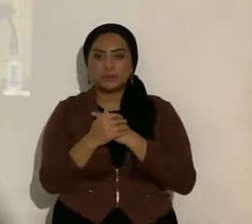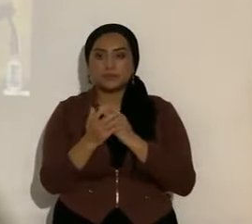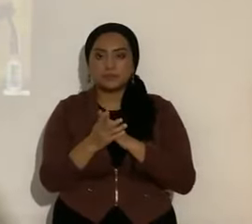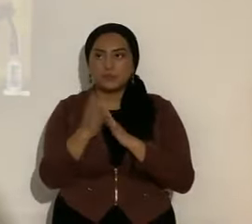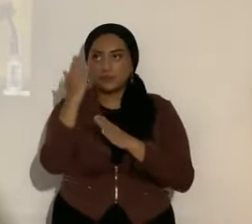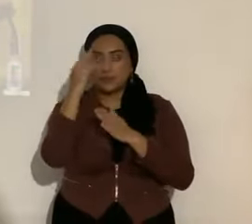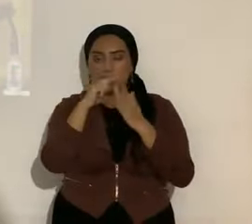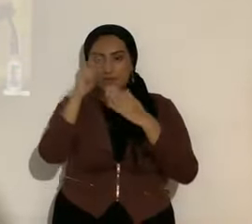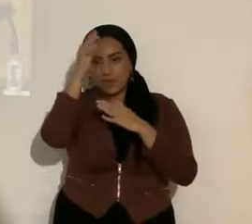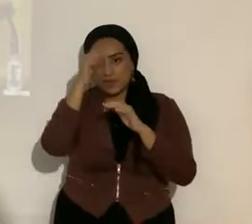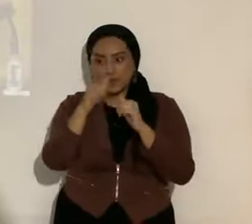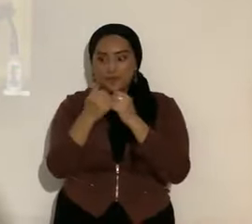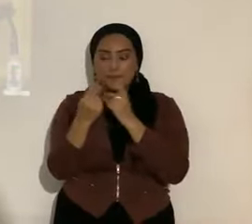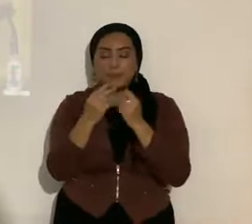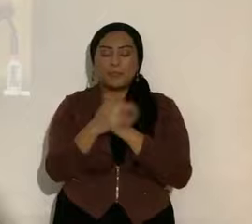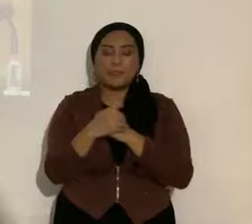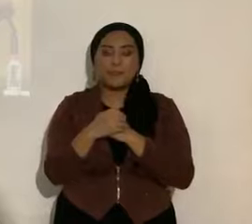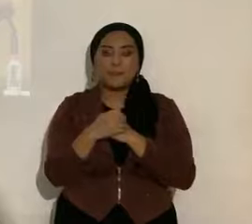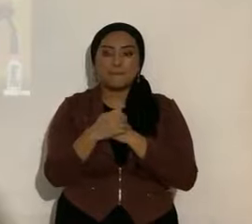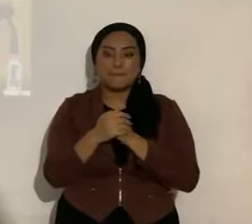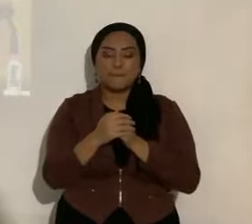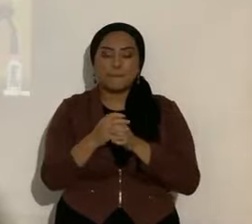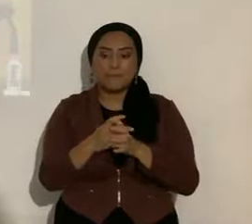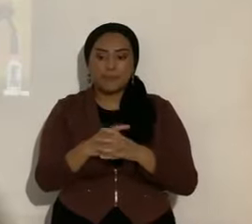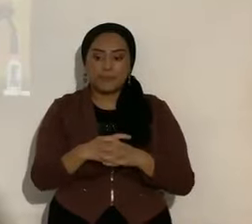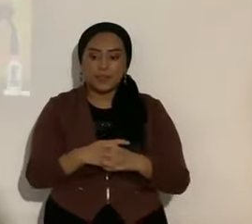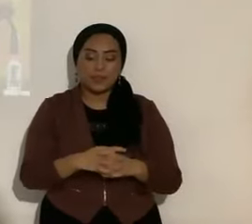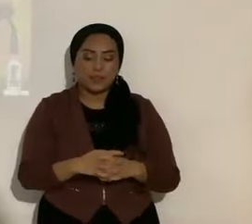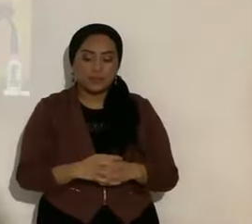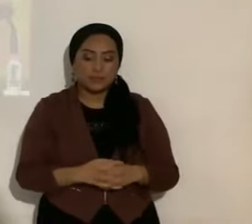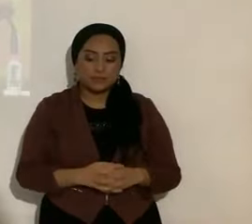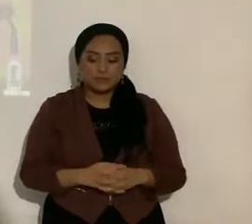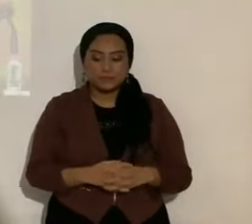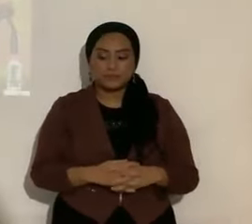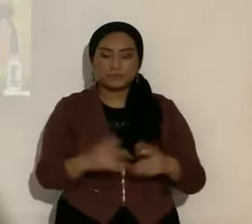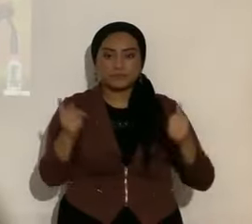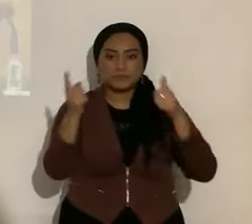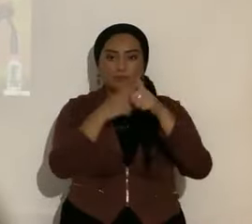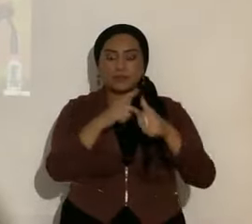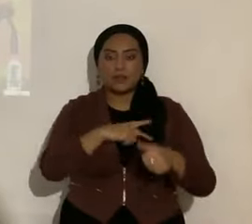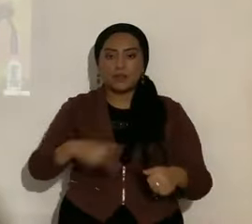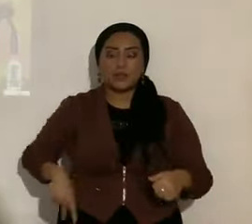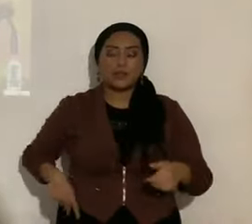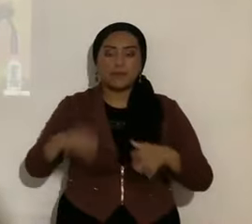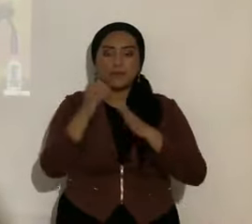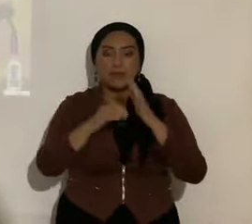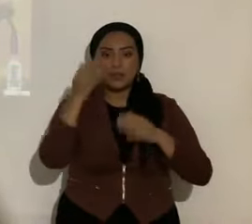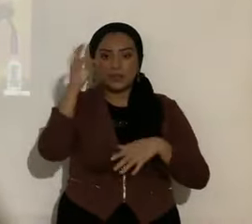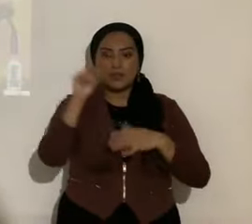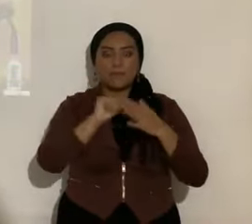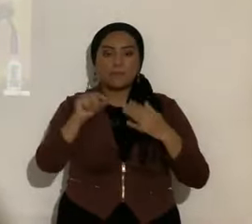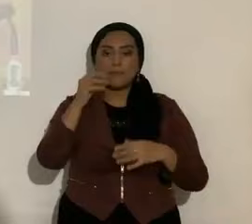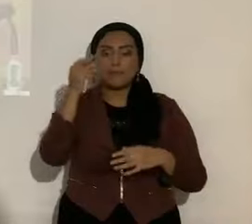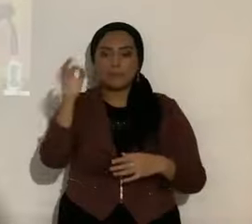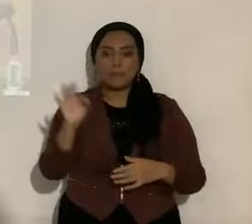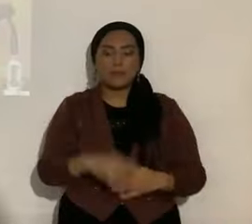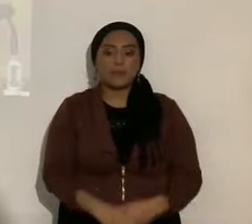El eterno cómo maneja esto. Entonces, a ver, Primera de Reyes 19:19.